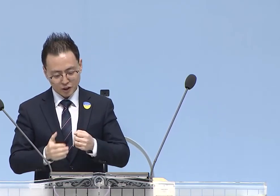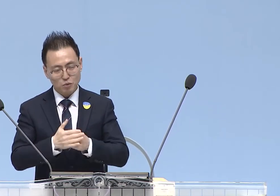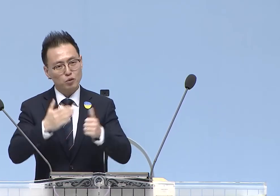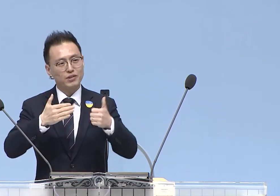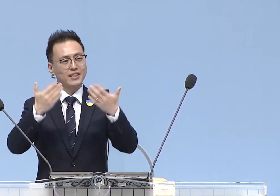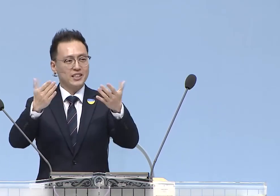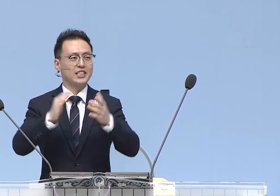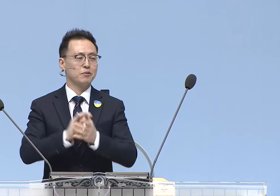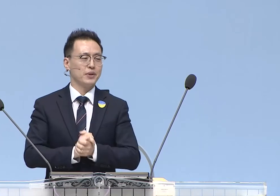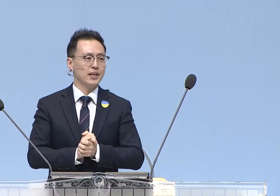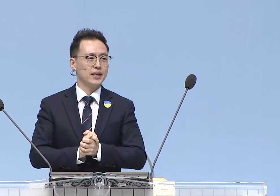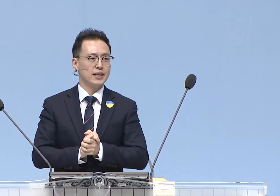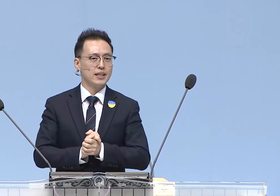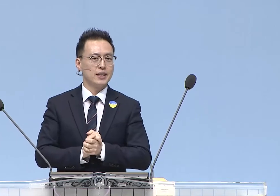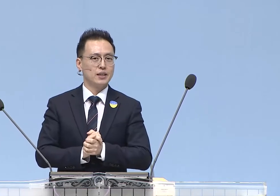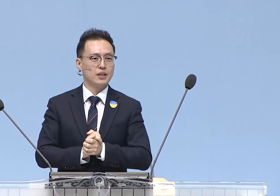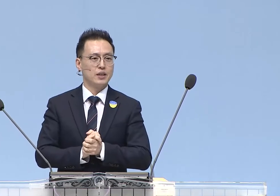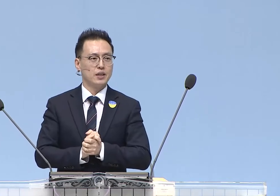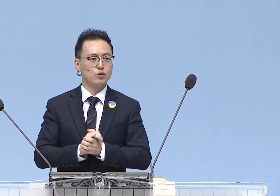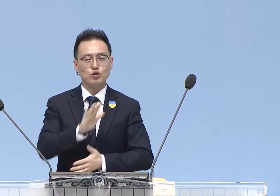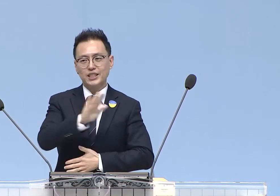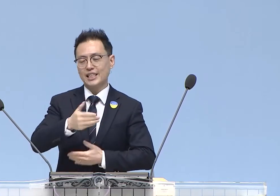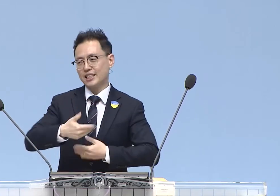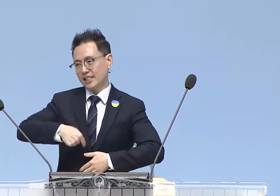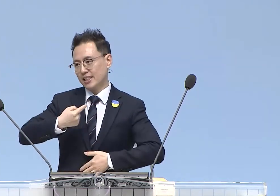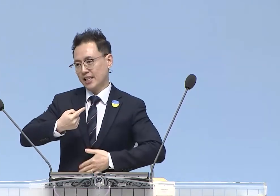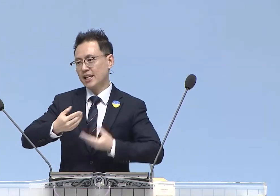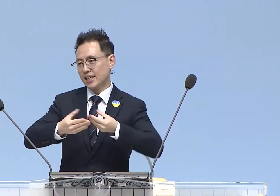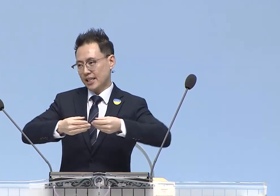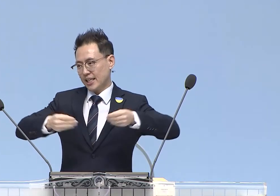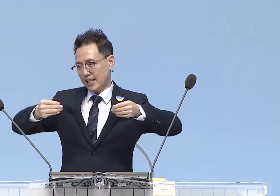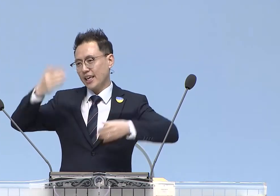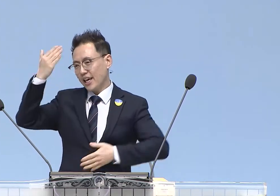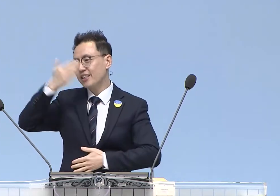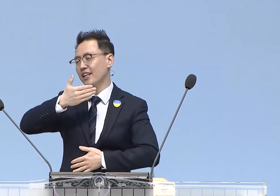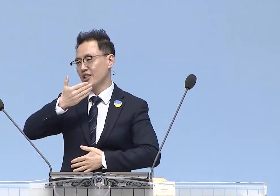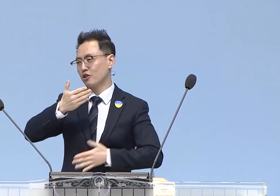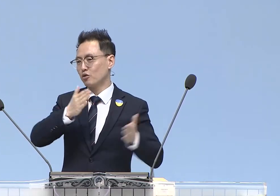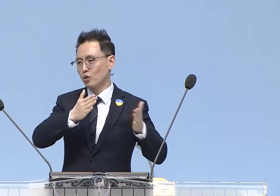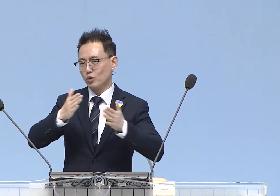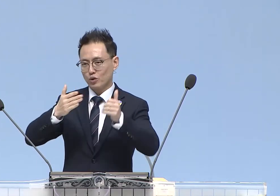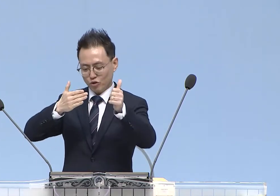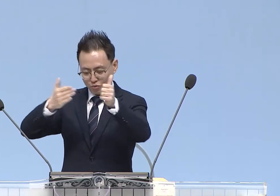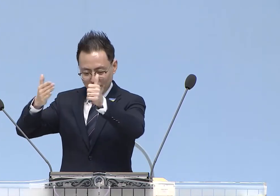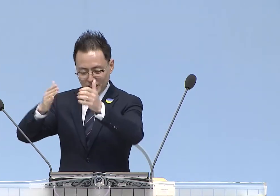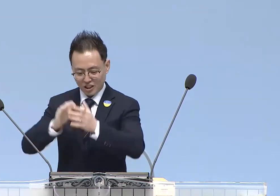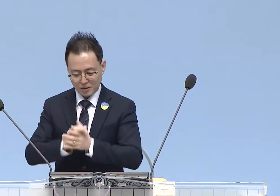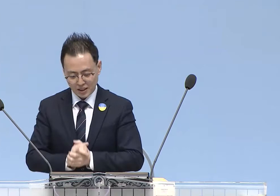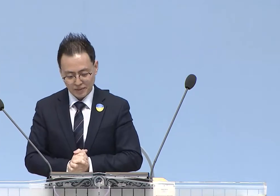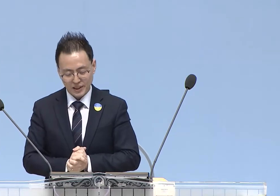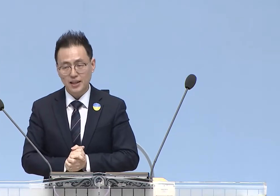그러므로 부탁드리겠습니다. 우리 자신을 깨끗한 그릇으로 준비하시기 바랍니다.